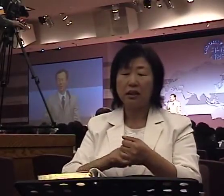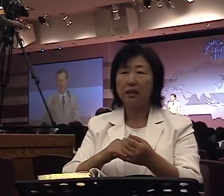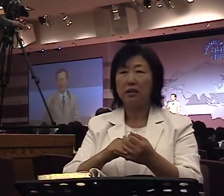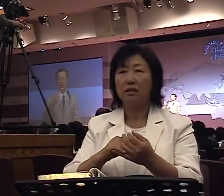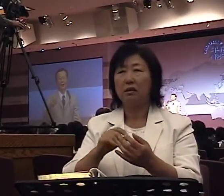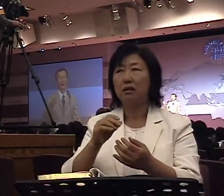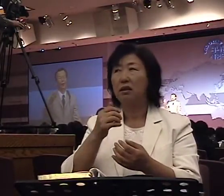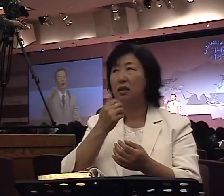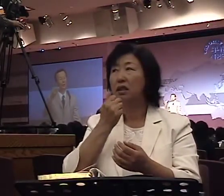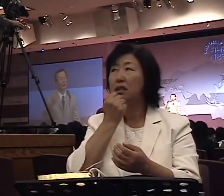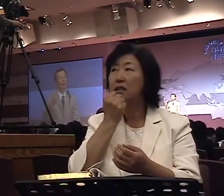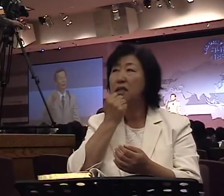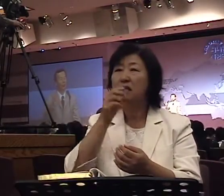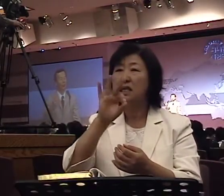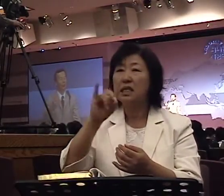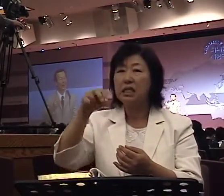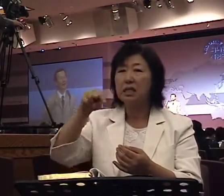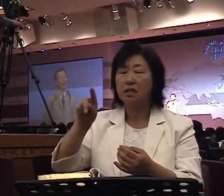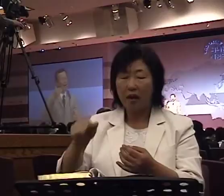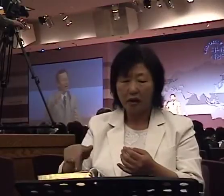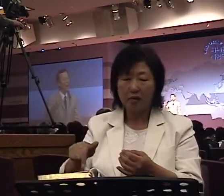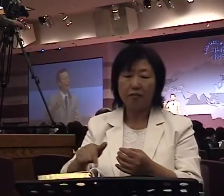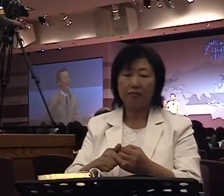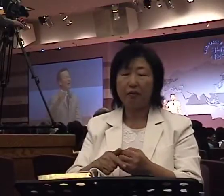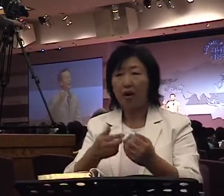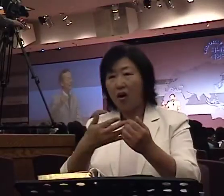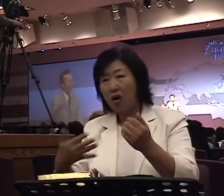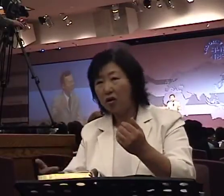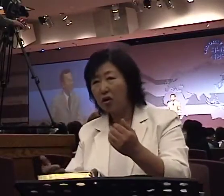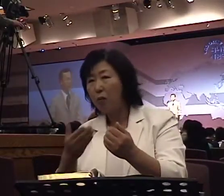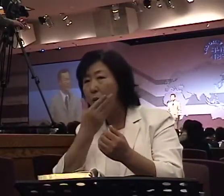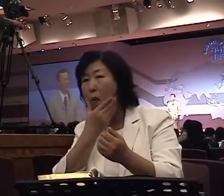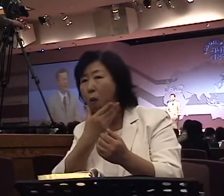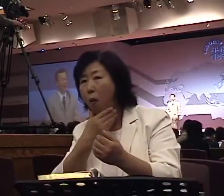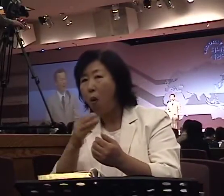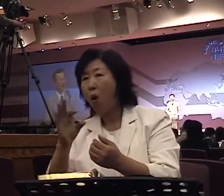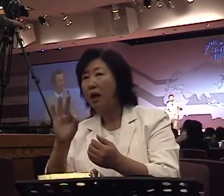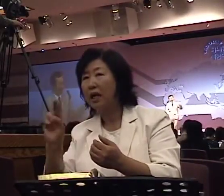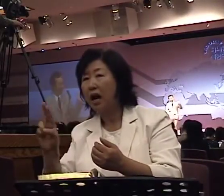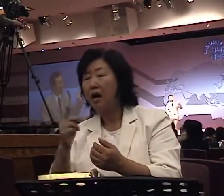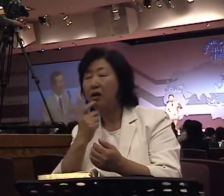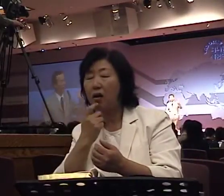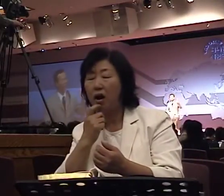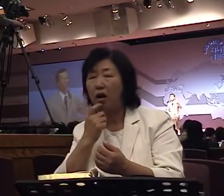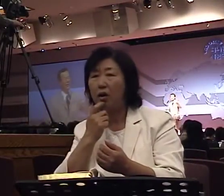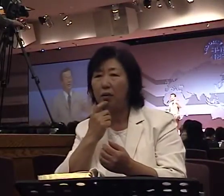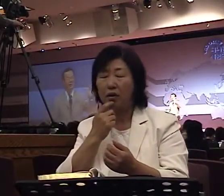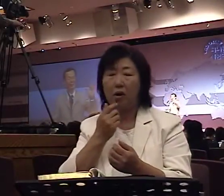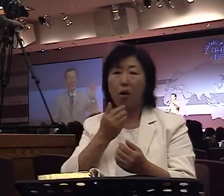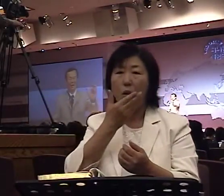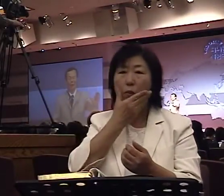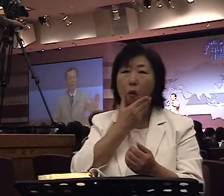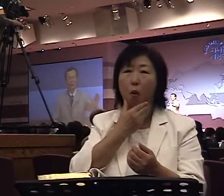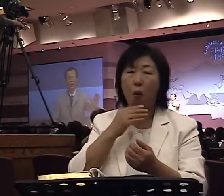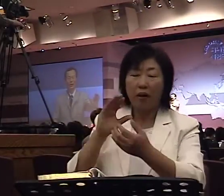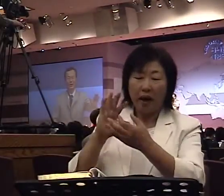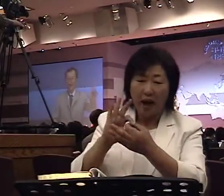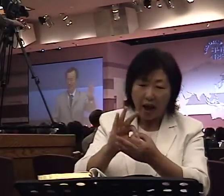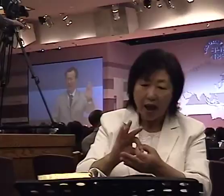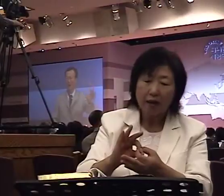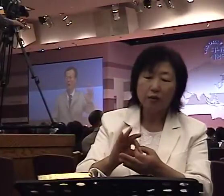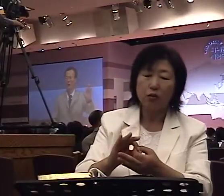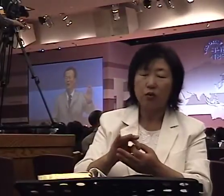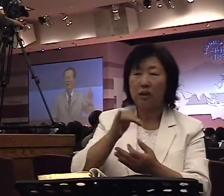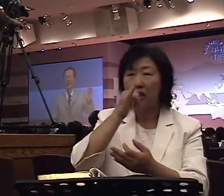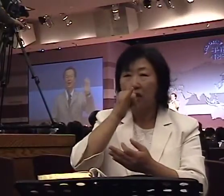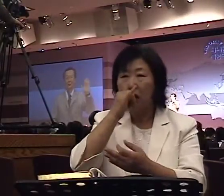하시고 이삭에게 또한 흘렀던 복이 야곱에게 흐르게 하심으로써 계속 이어지는 하나님의 언약과